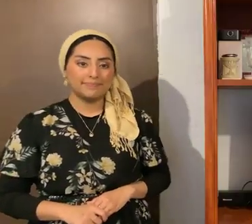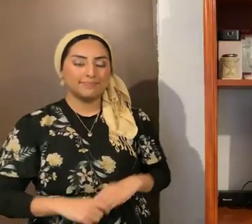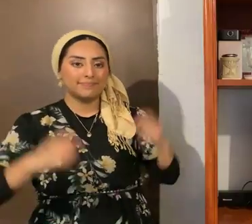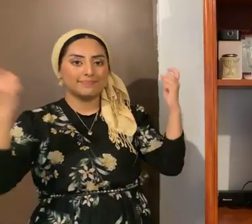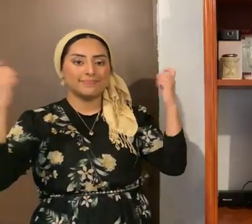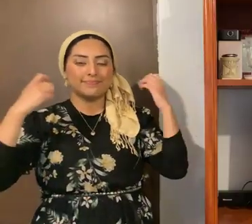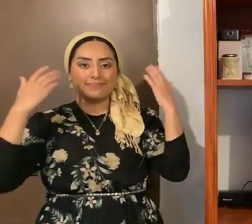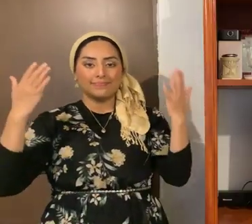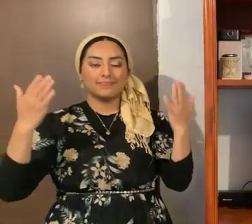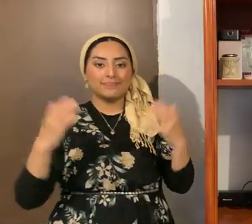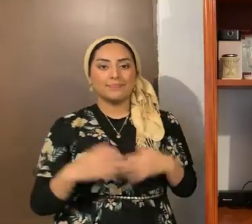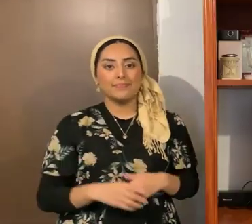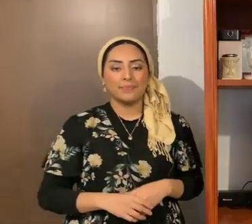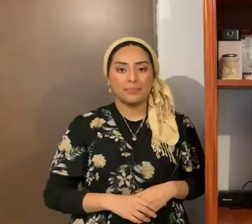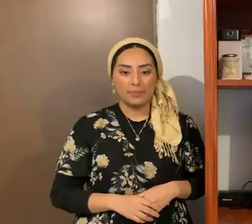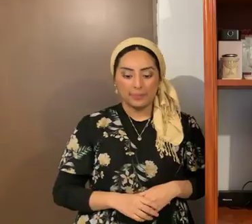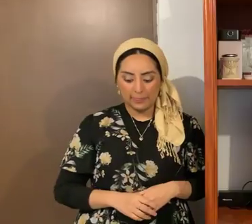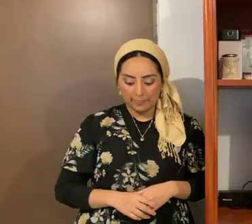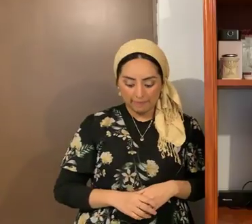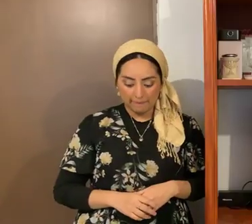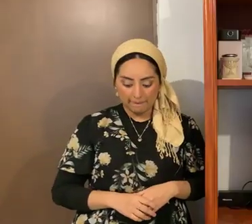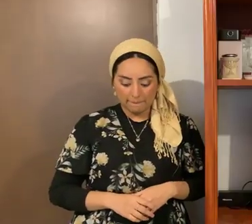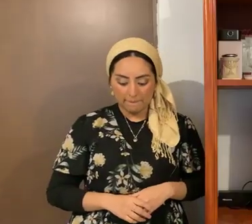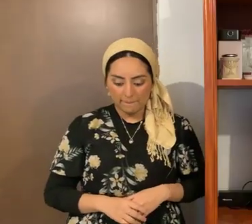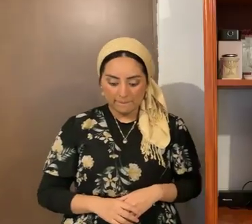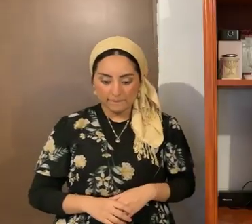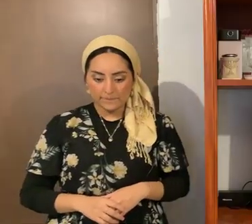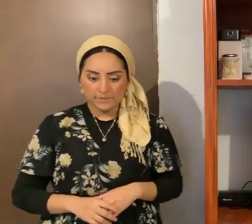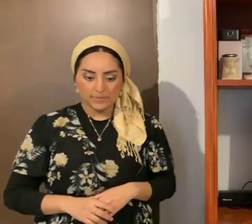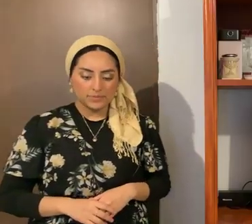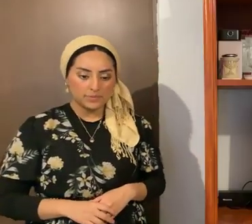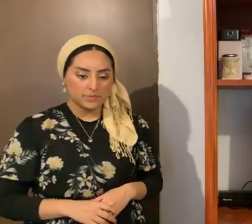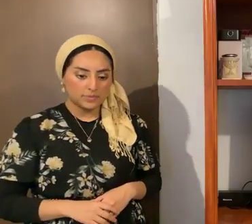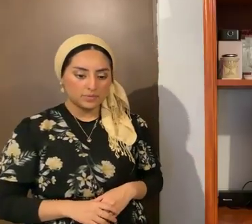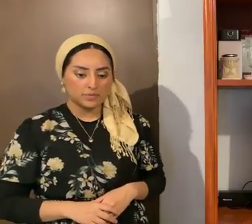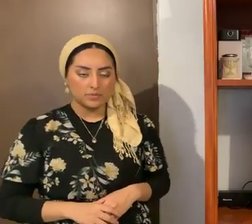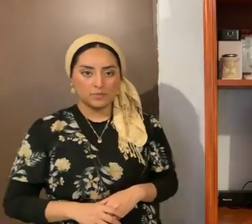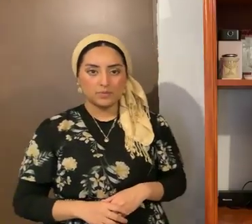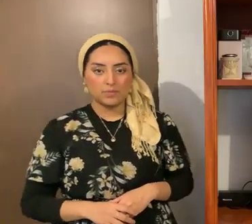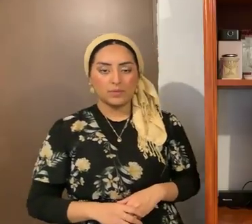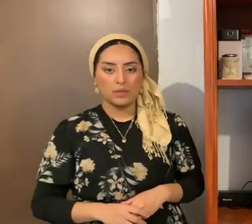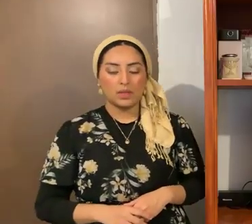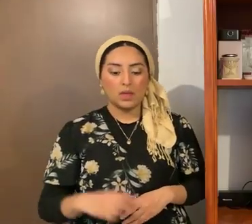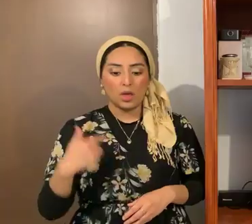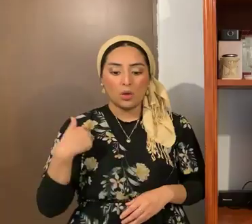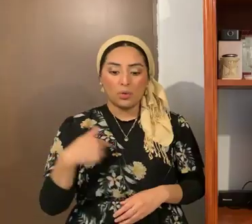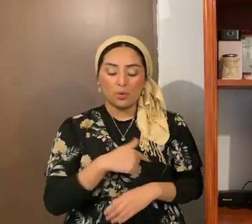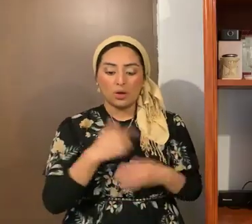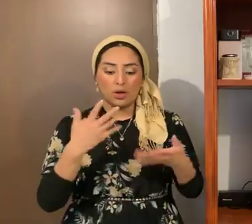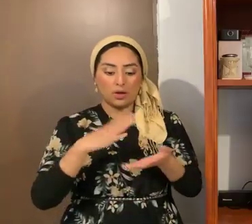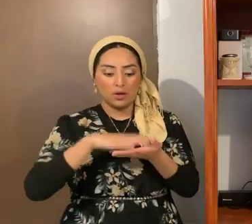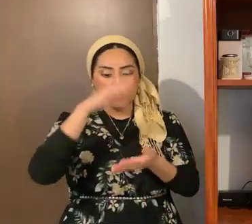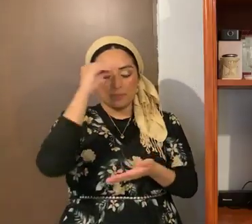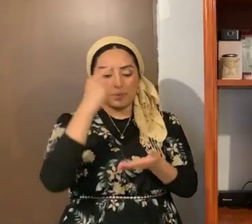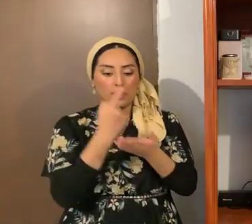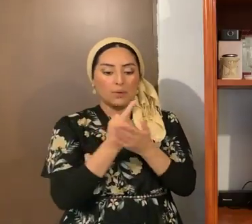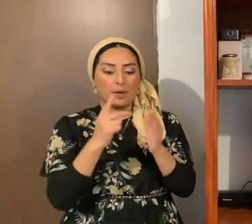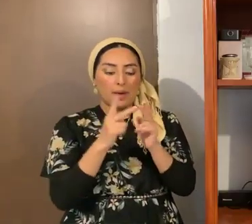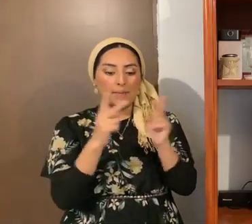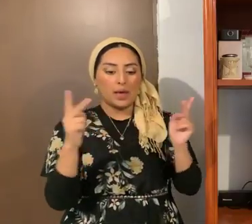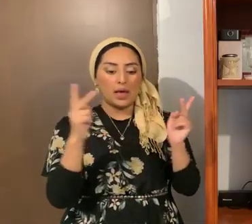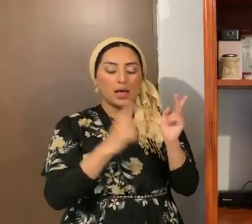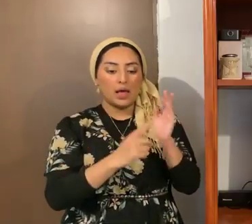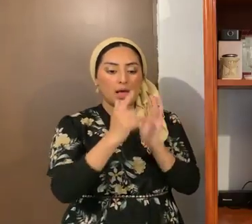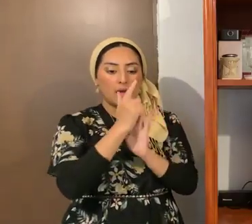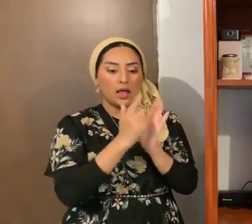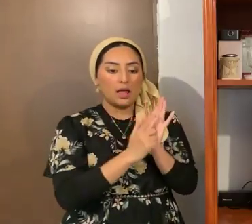Aleluya. Ahora, ya esto nada más es un recordatorio. Nosotros vimos en la parashá las